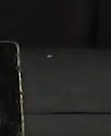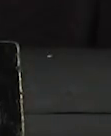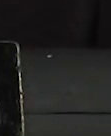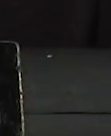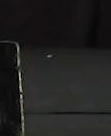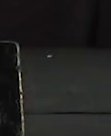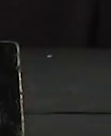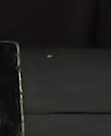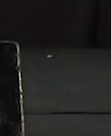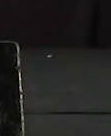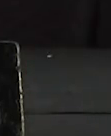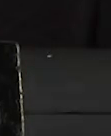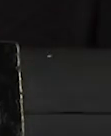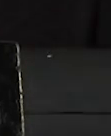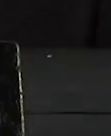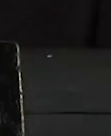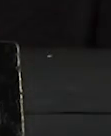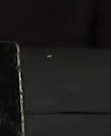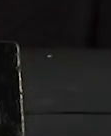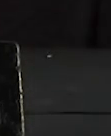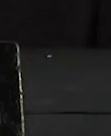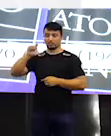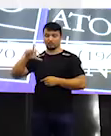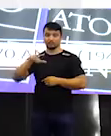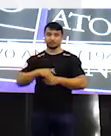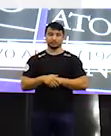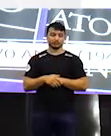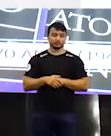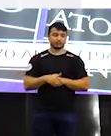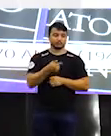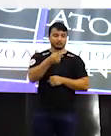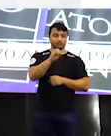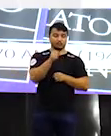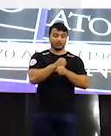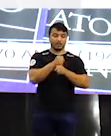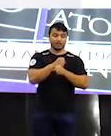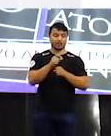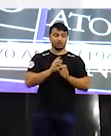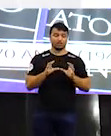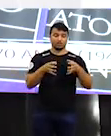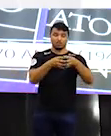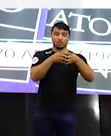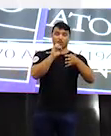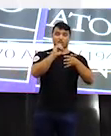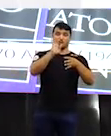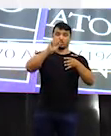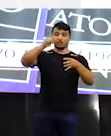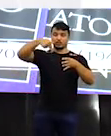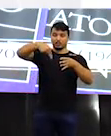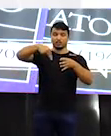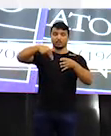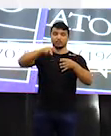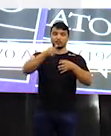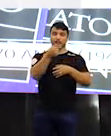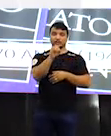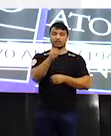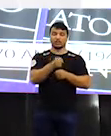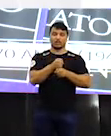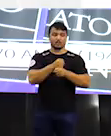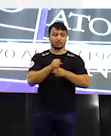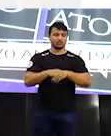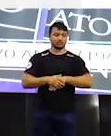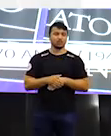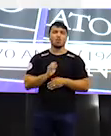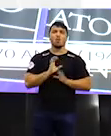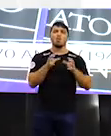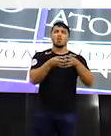Alemanha Oriental. 70 anos da organização do Tratado do Atlântico Norte. Professor,